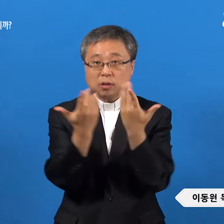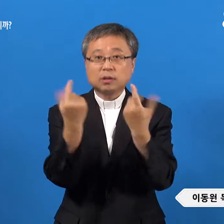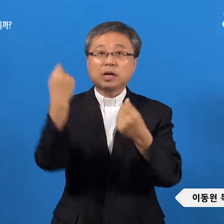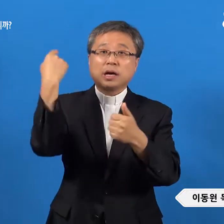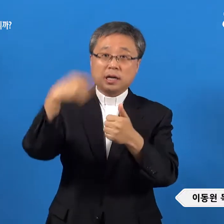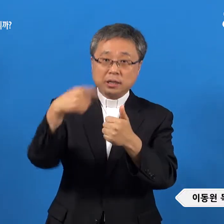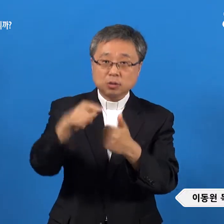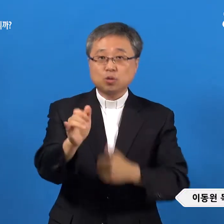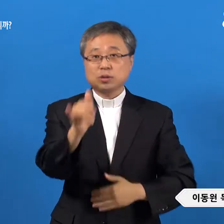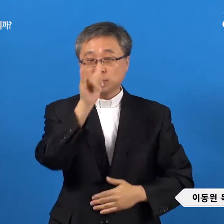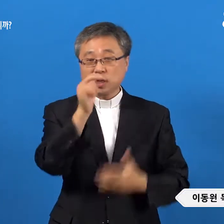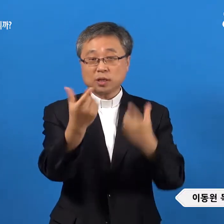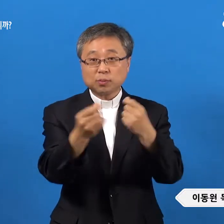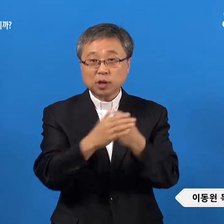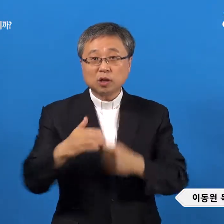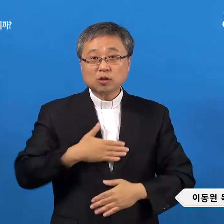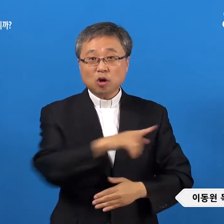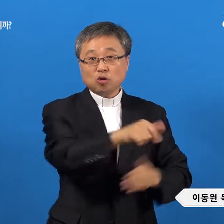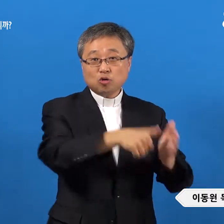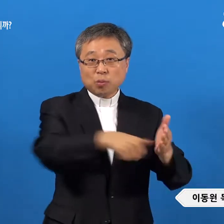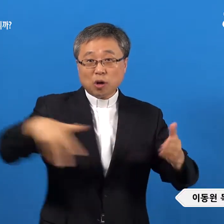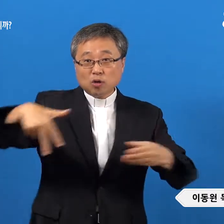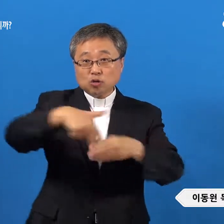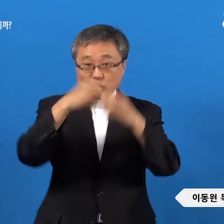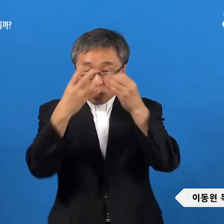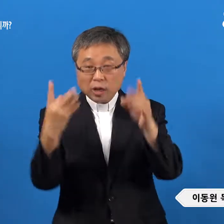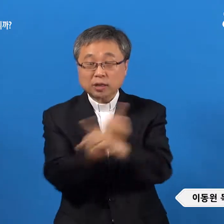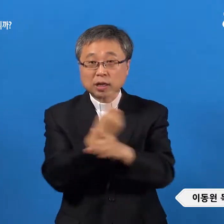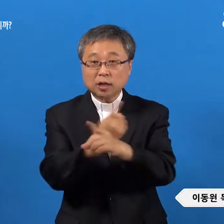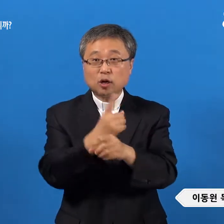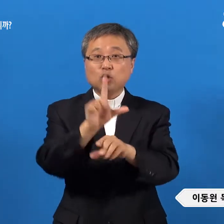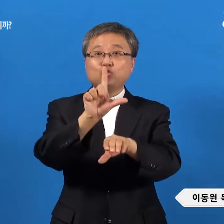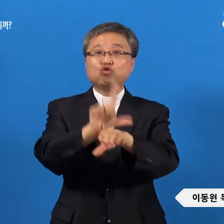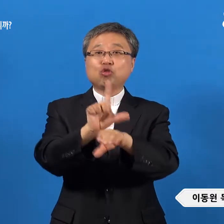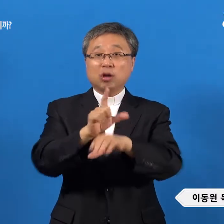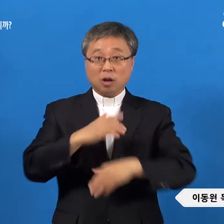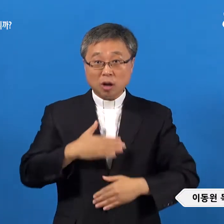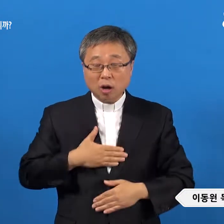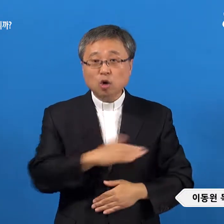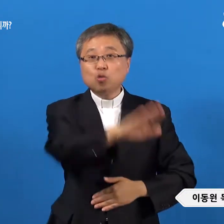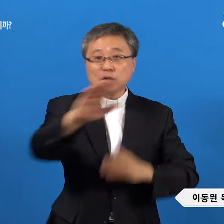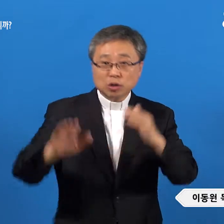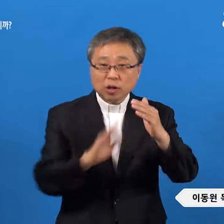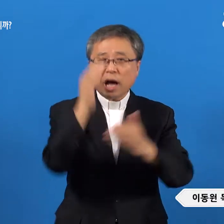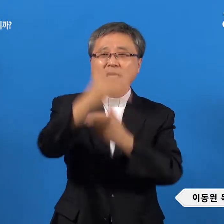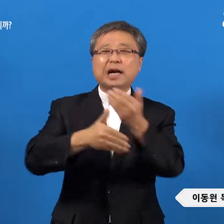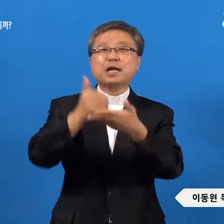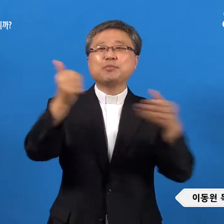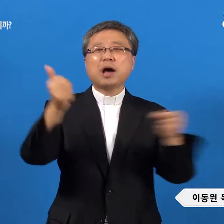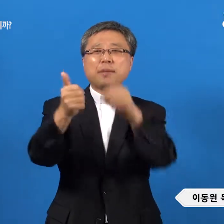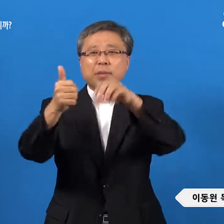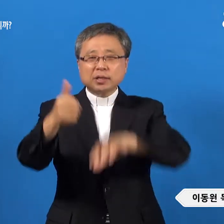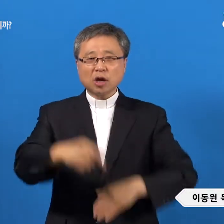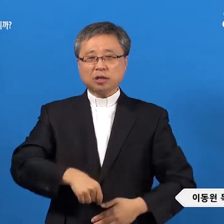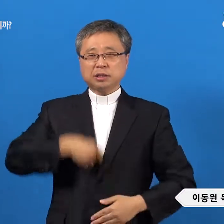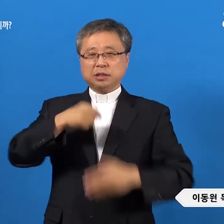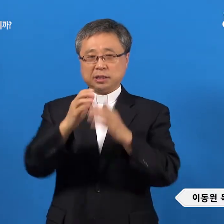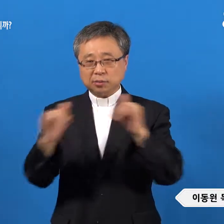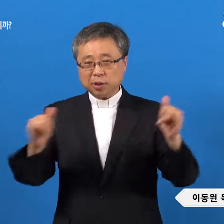있습니다. 그래서 저 유명한 종교개혁자인 마르틴 루터는 우리 성도들은 하나님 앞에서 의인이면서